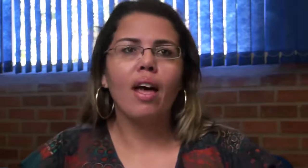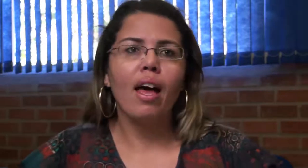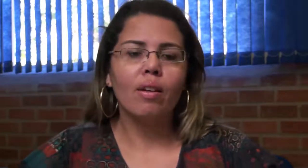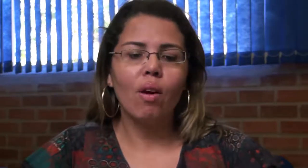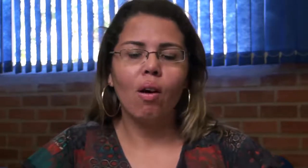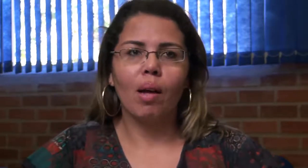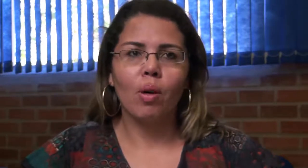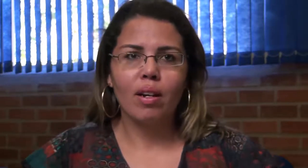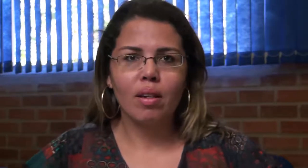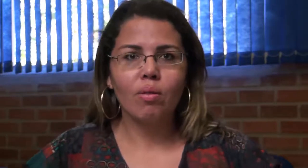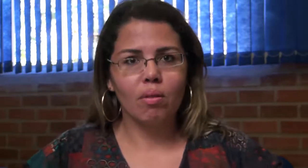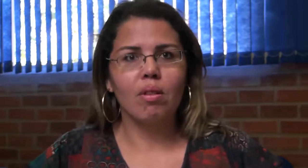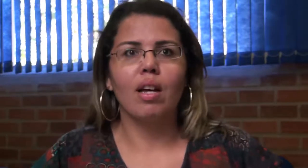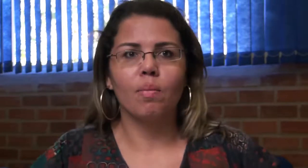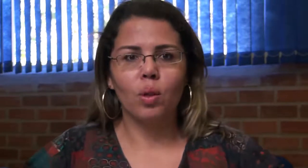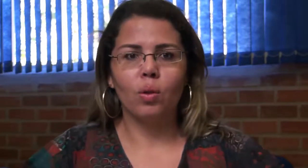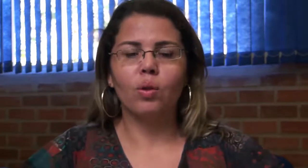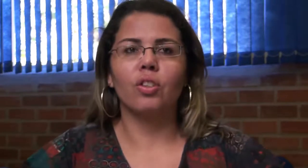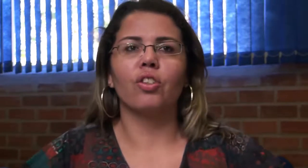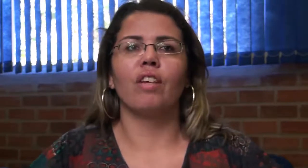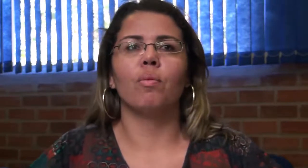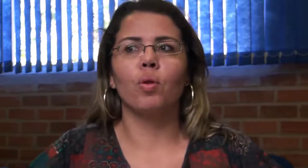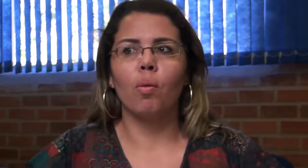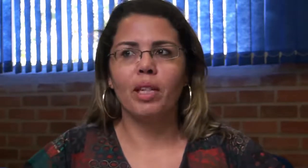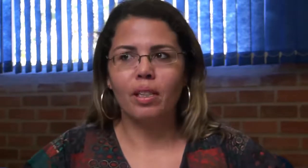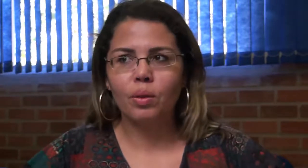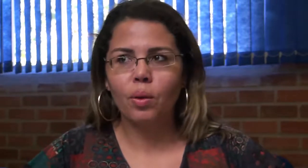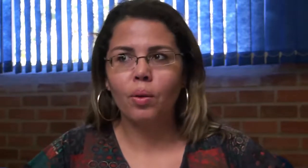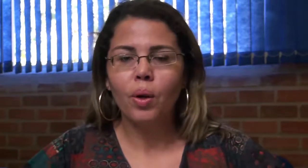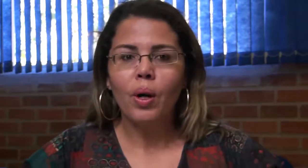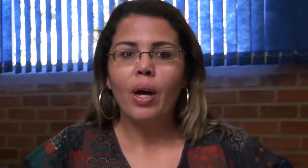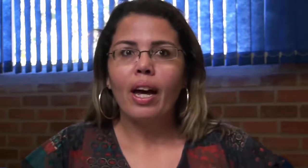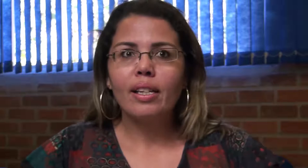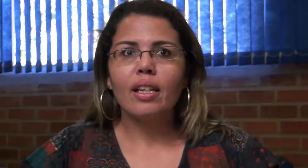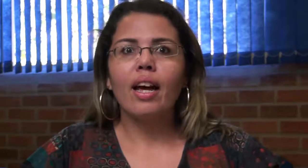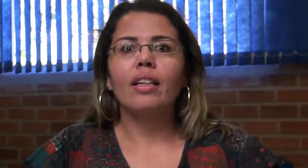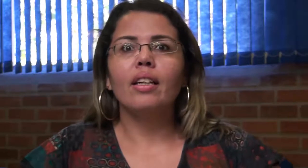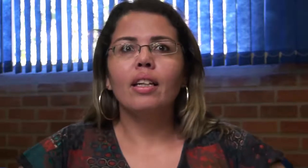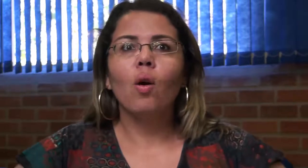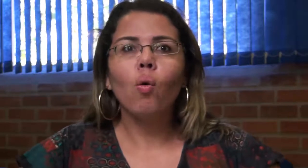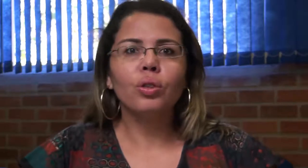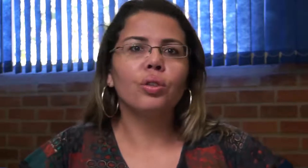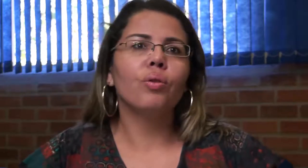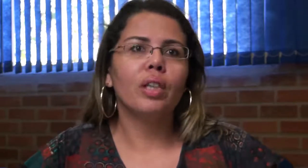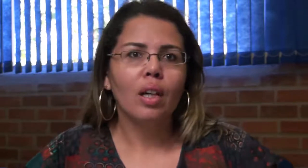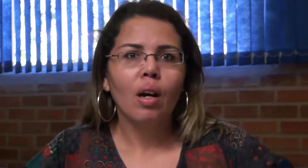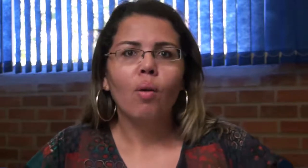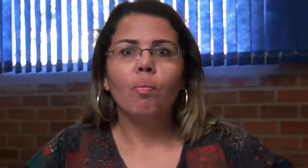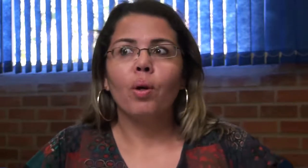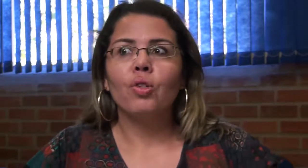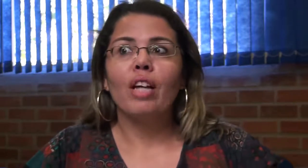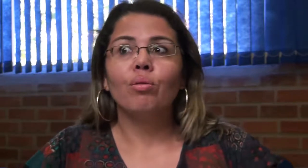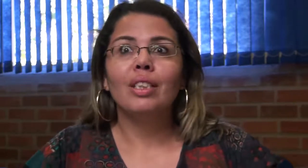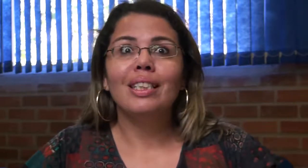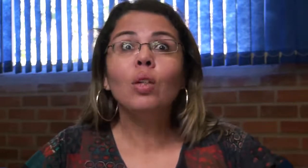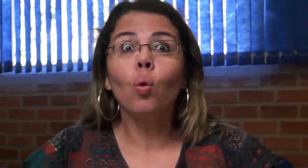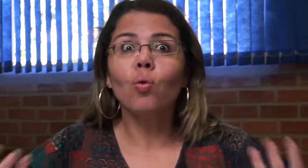sede e uma colaboração e entusiasmo de todos nós que estávamos começando com essa ideia de construir um projeto de